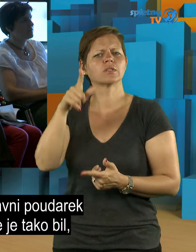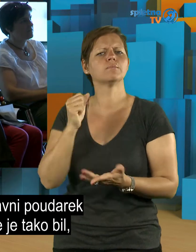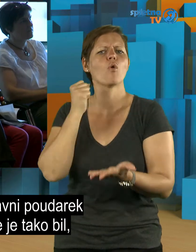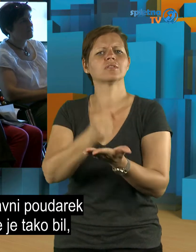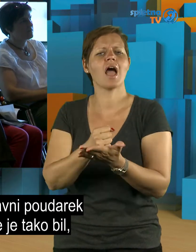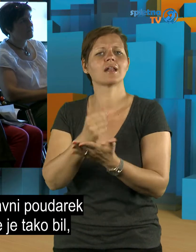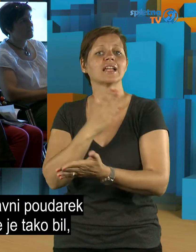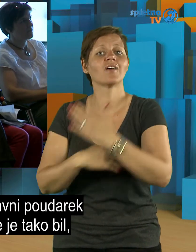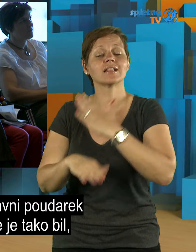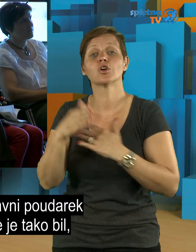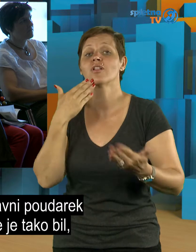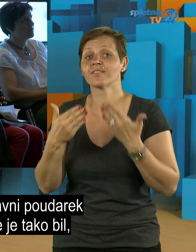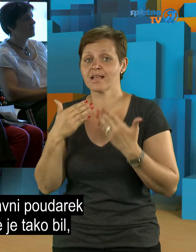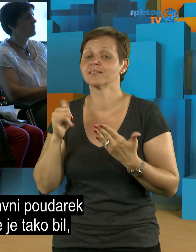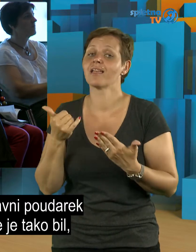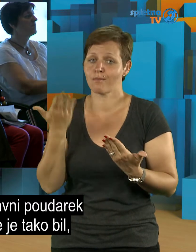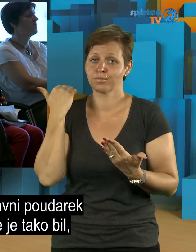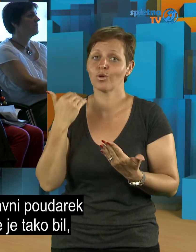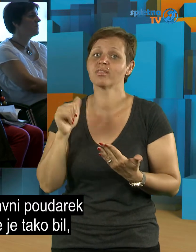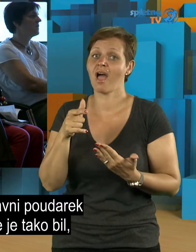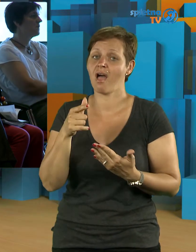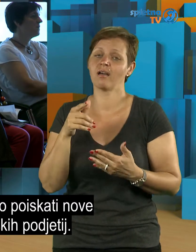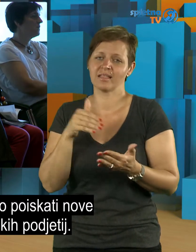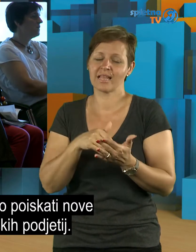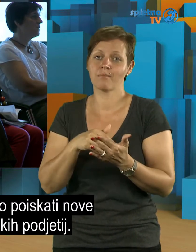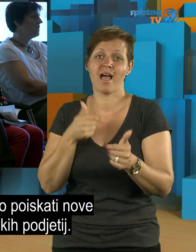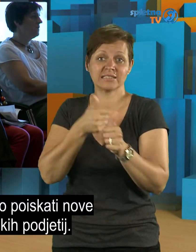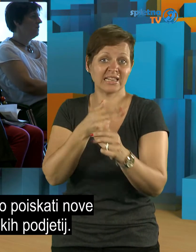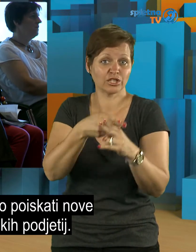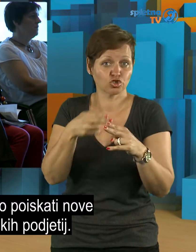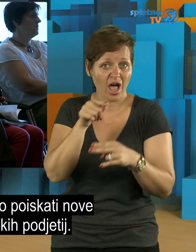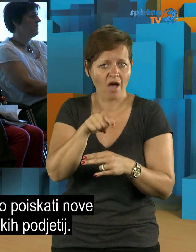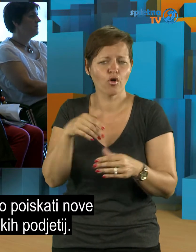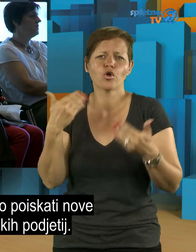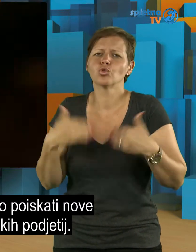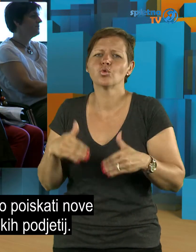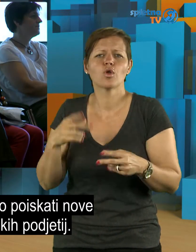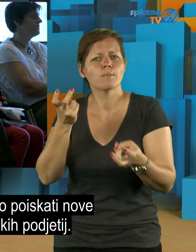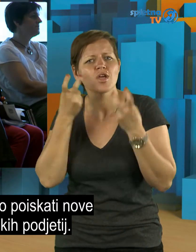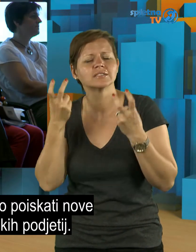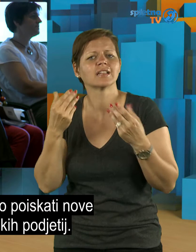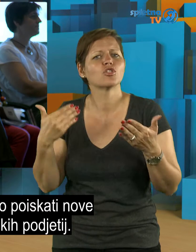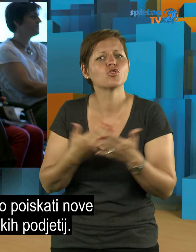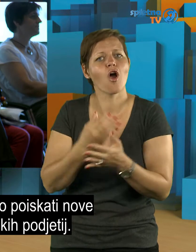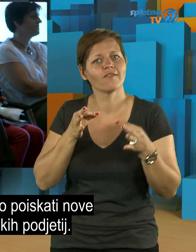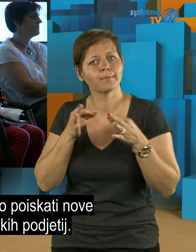Glavni poudarek invalidske konference je tako bil, da je treba z državo nujno poiskati nove